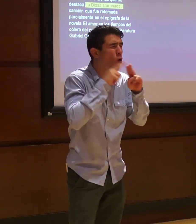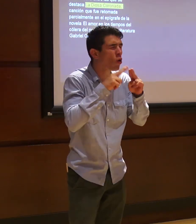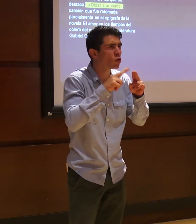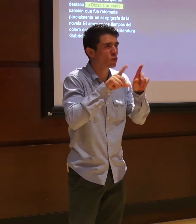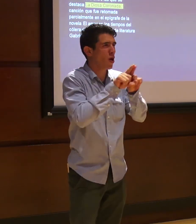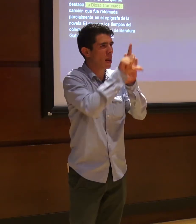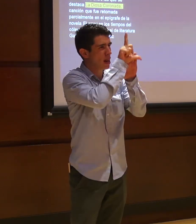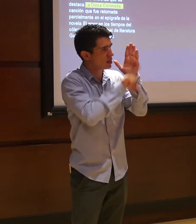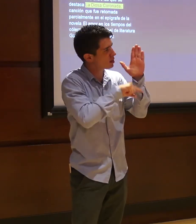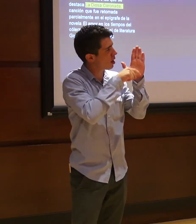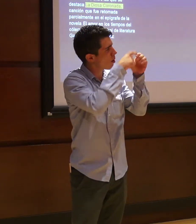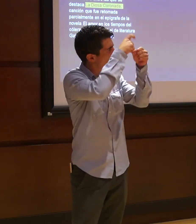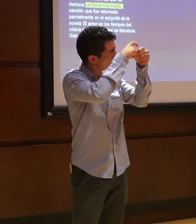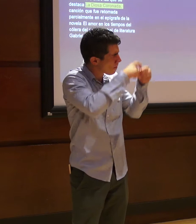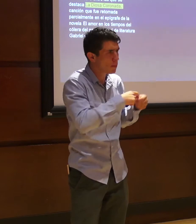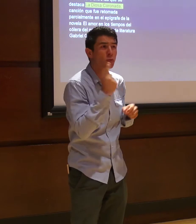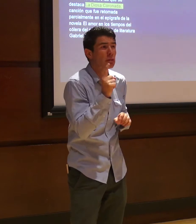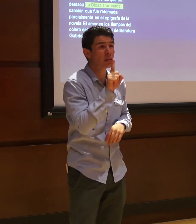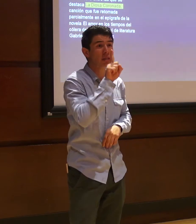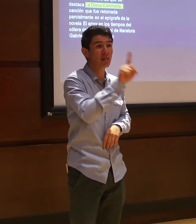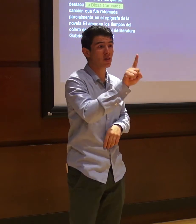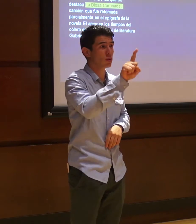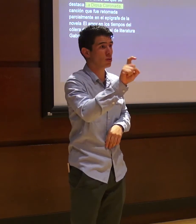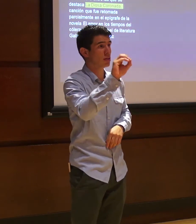que todas estas canciones que han sido publicadas,